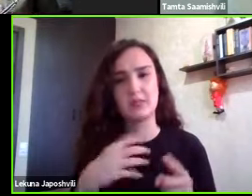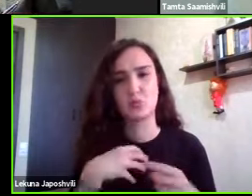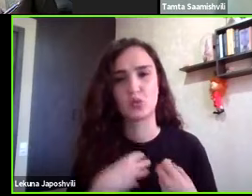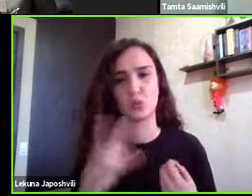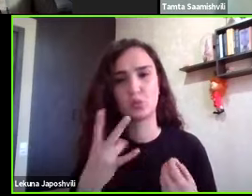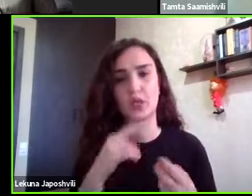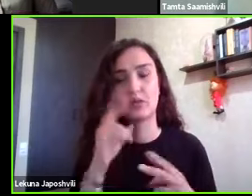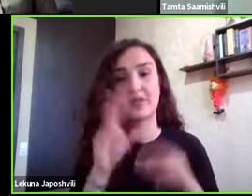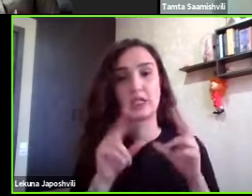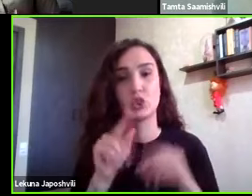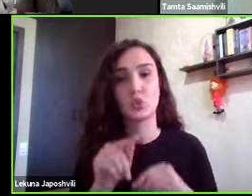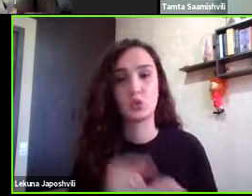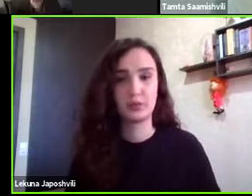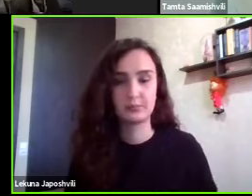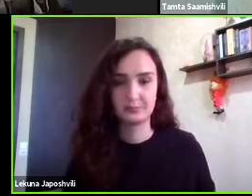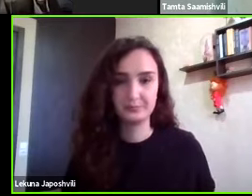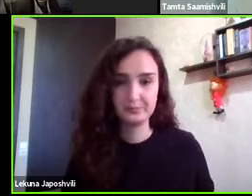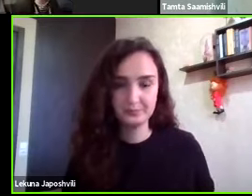უნდა გავითვალისწინოთ.